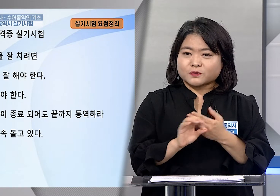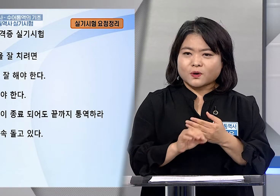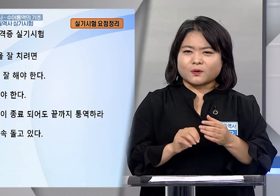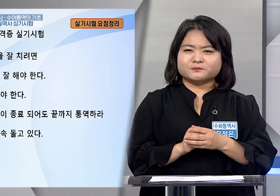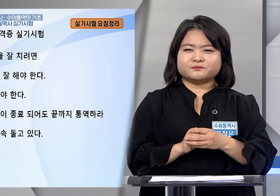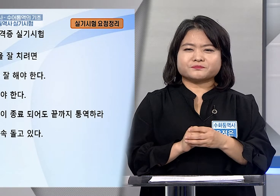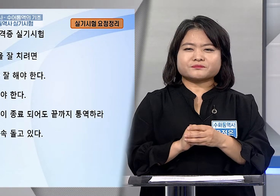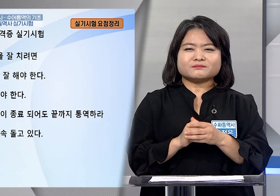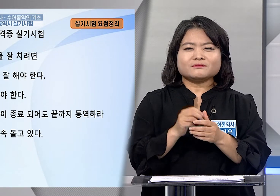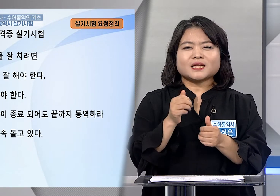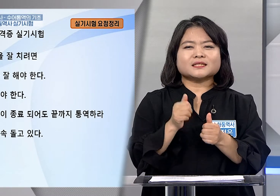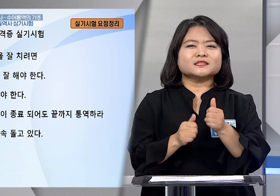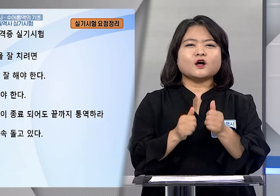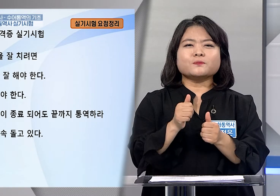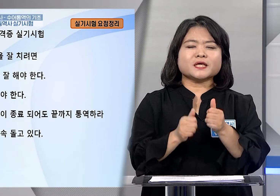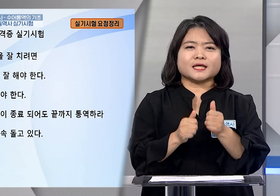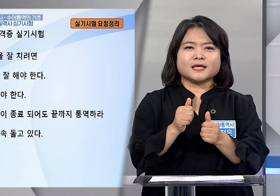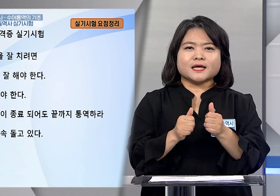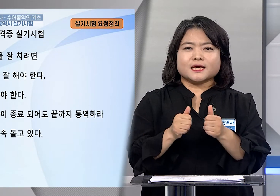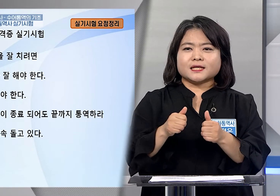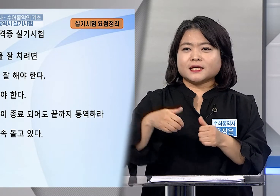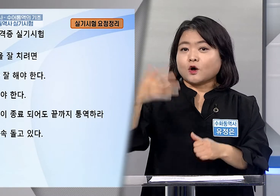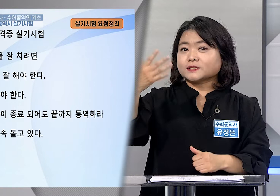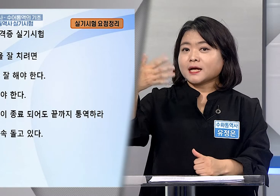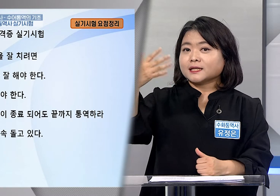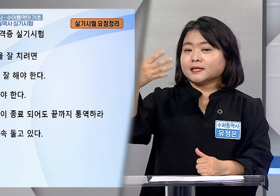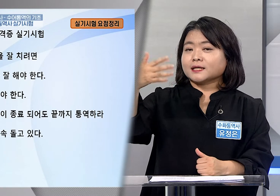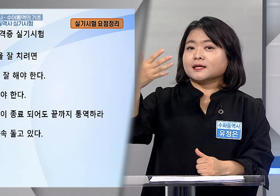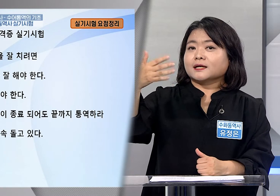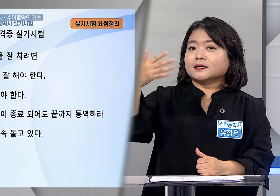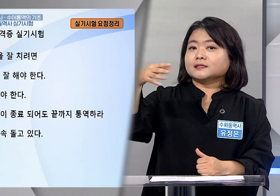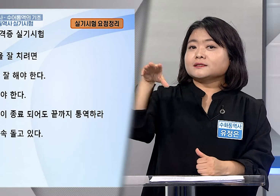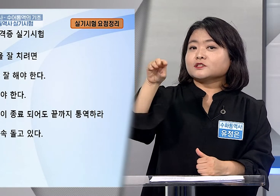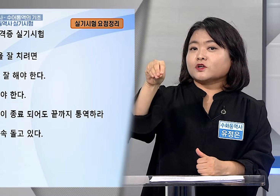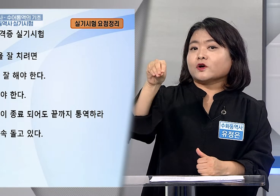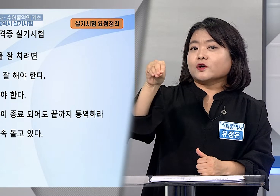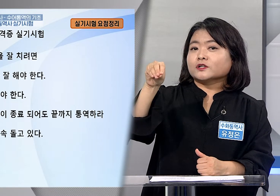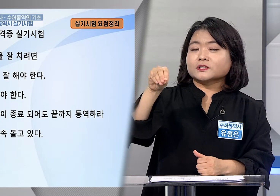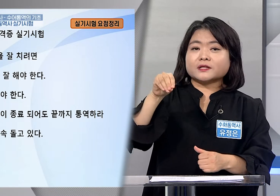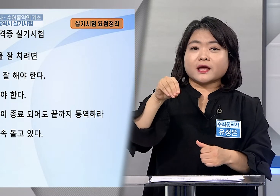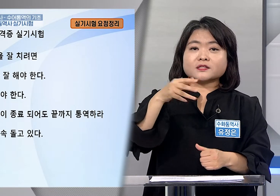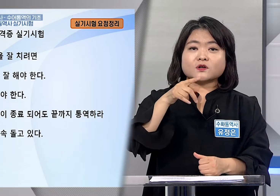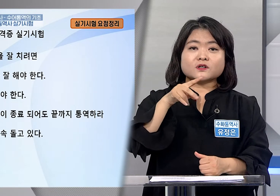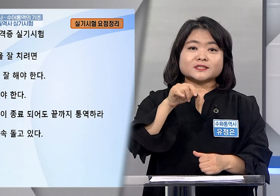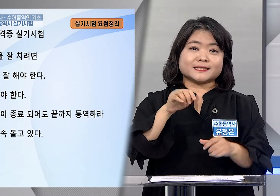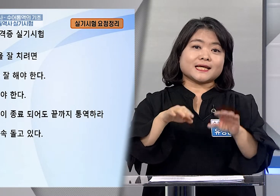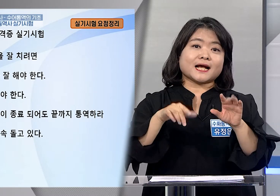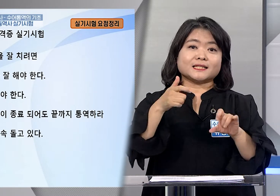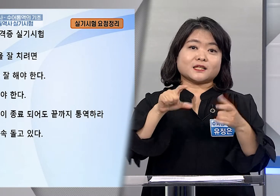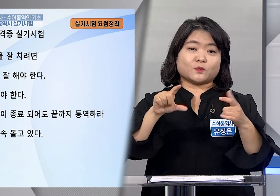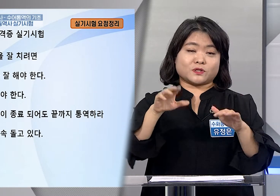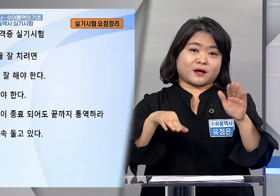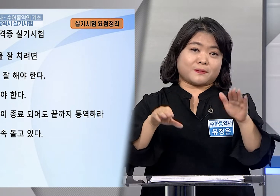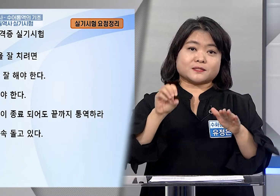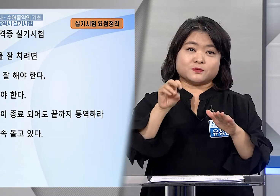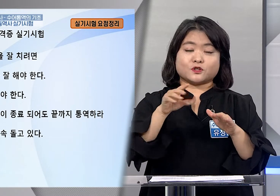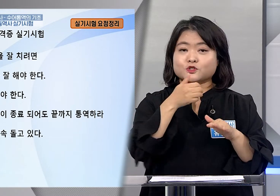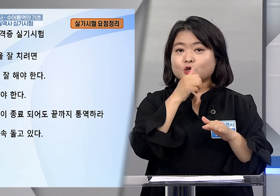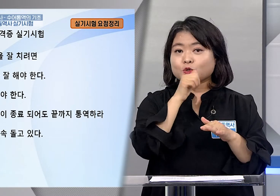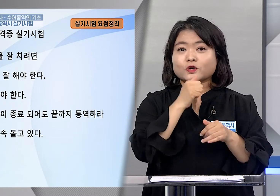뭐냐면요. 시험이 이 영상이 끝났어요. 근데 청성 시차가 있다고 제가 말씀드렸죠. 통역을